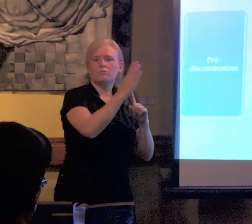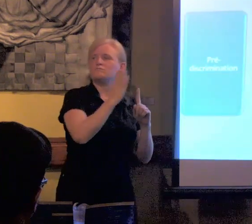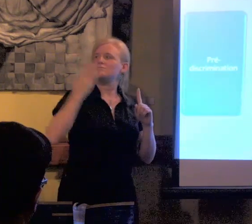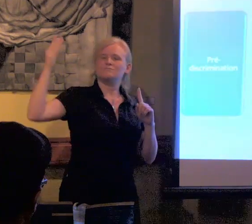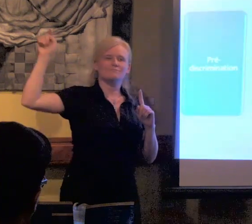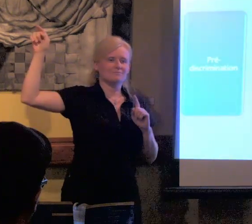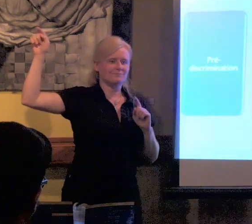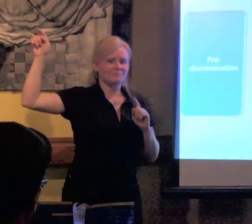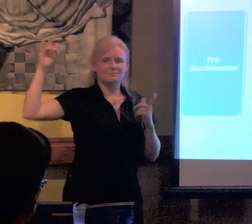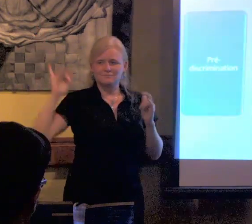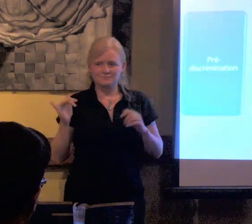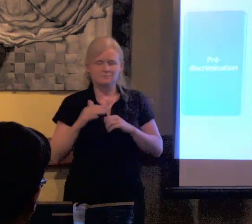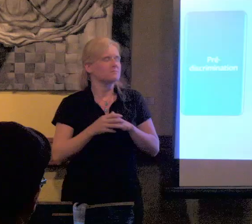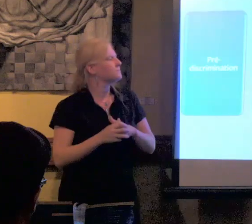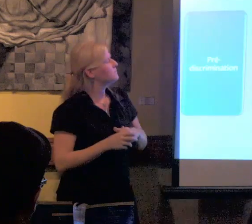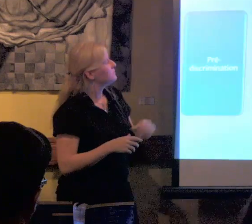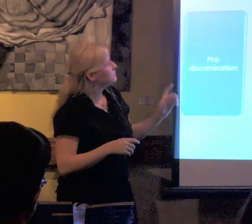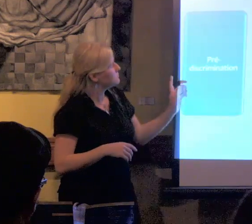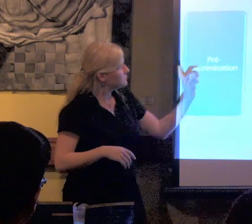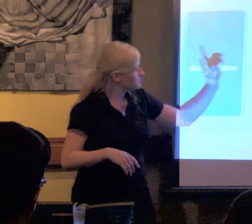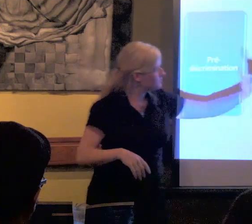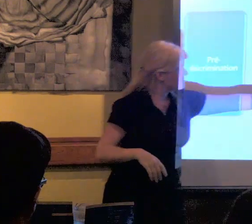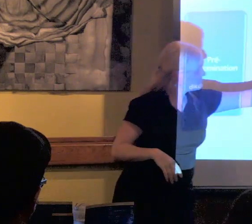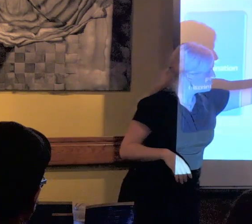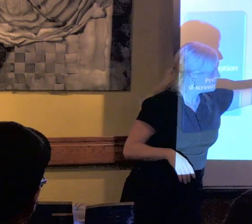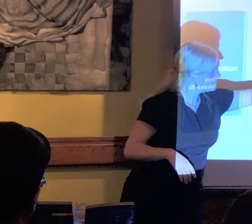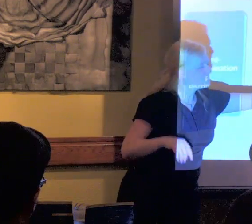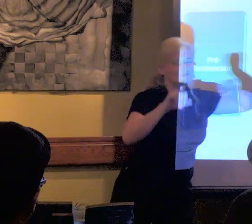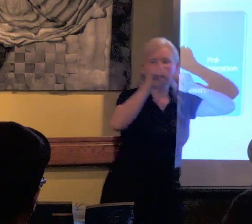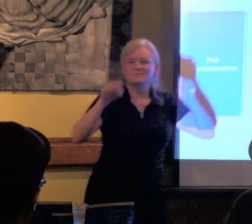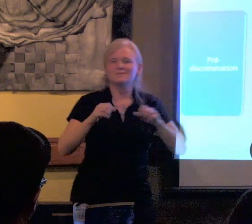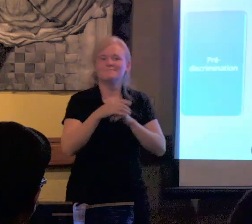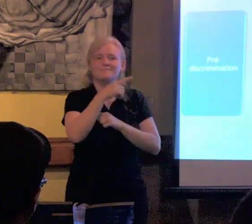à la personne sourde. C'est quelque chose qui s'est fait par l'intermédiaire d'un tiers.